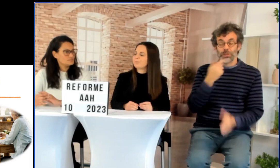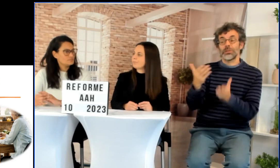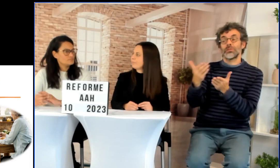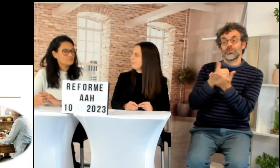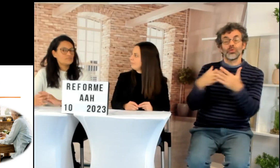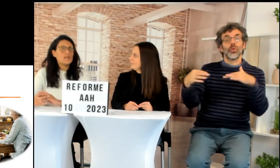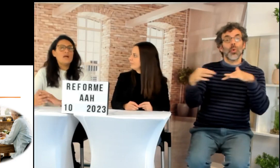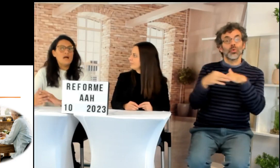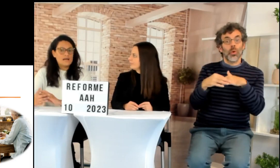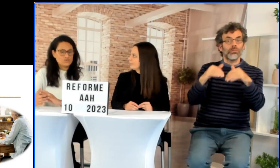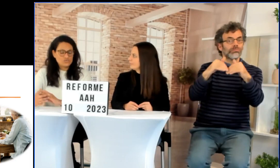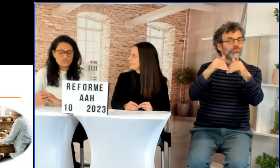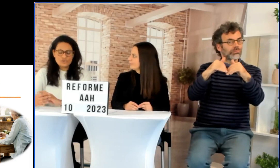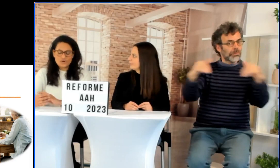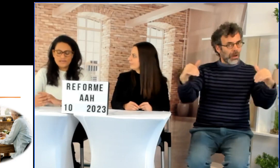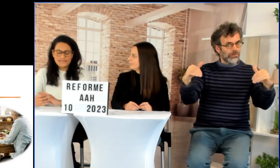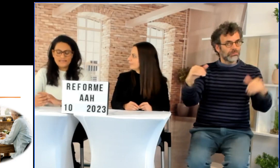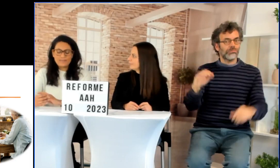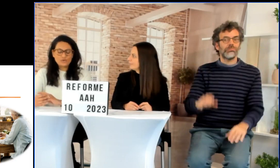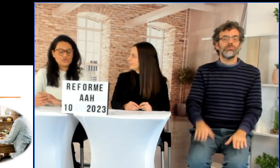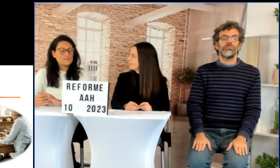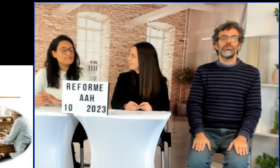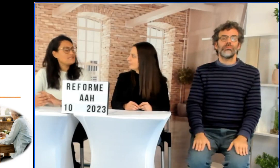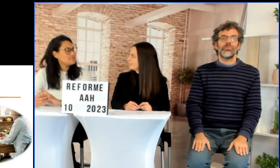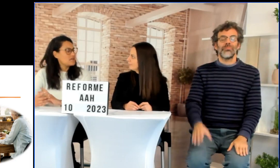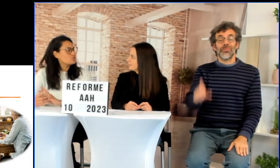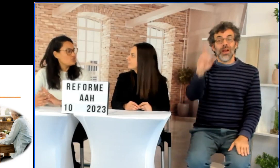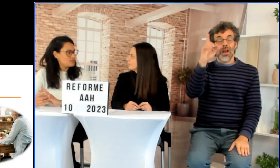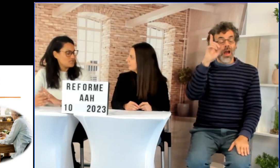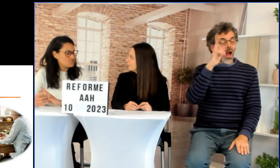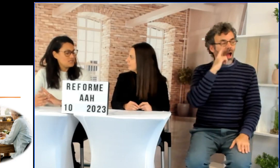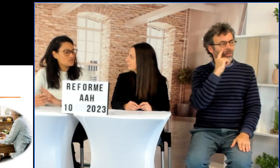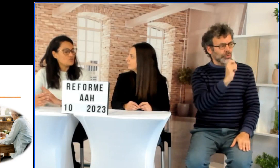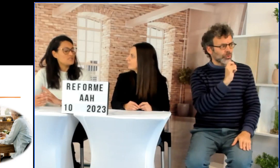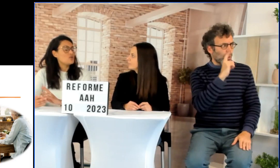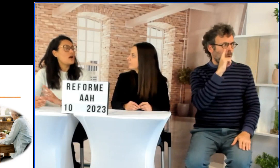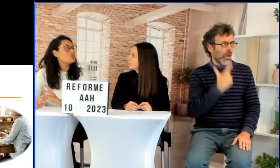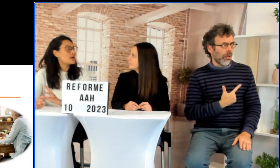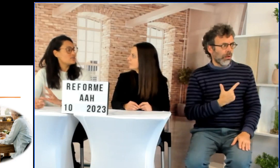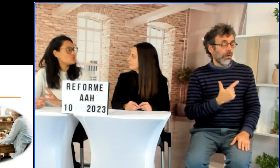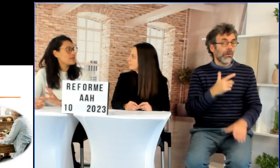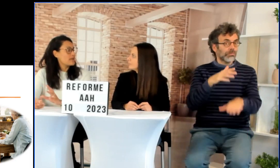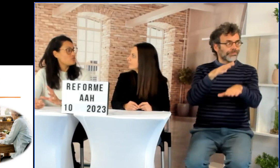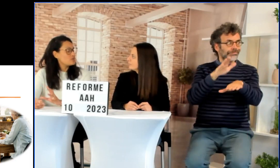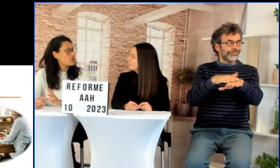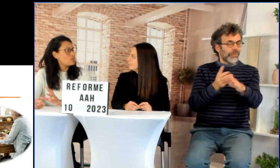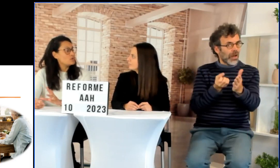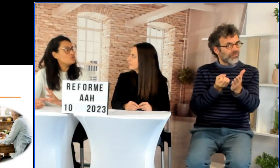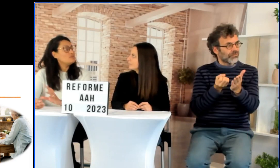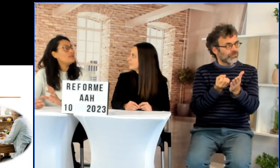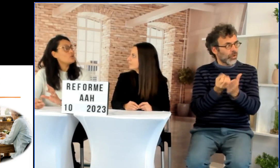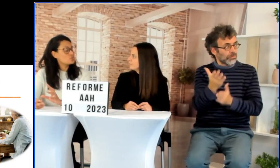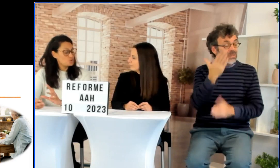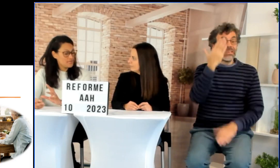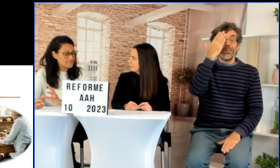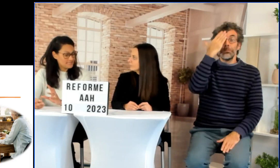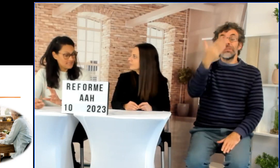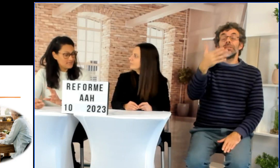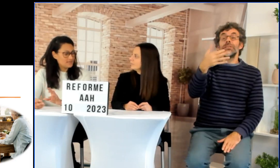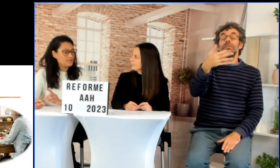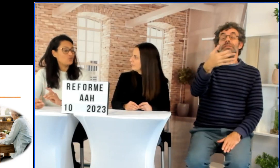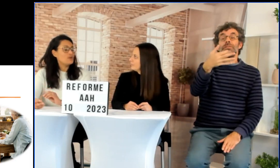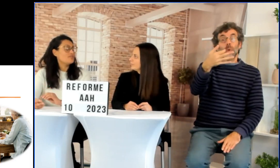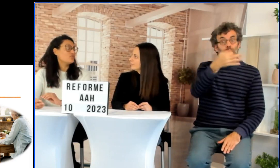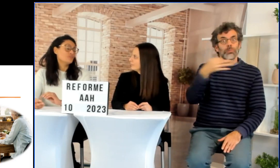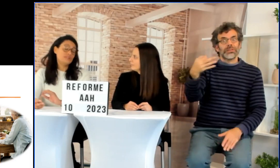exclues. Attention, Laure, il est important de préciser à nos usagers que si leur allocation est calculée en mode